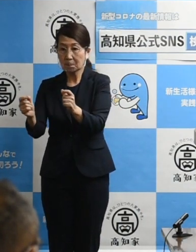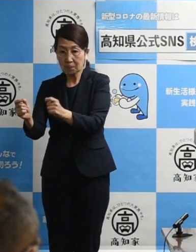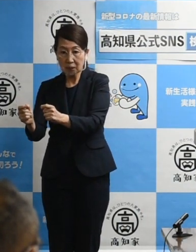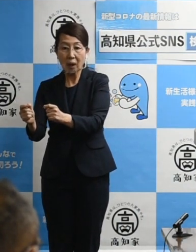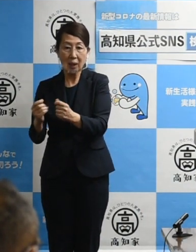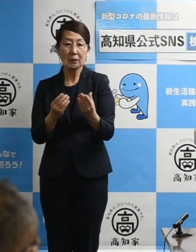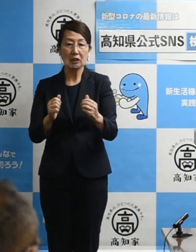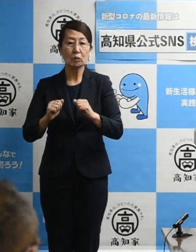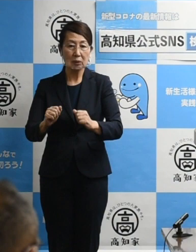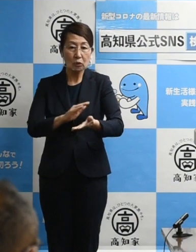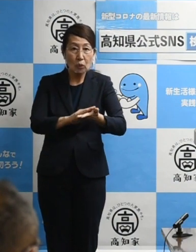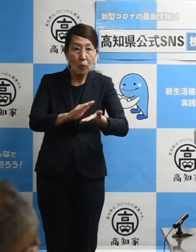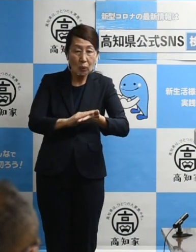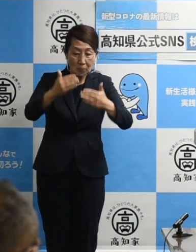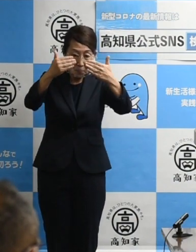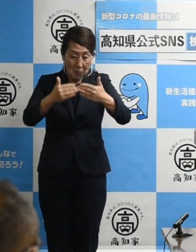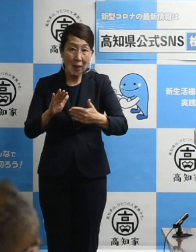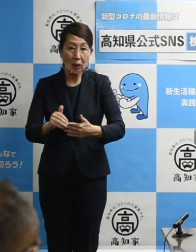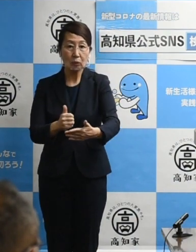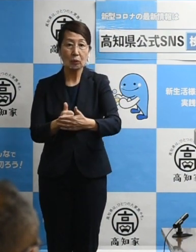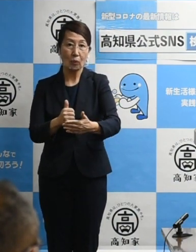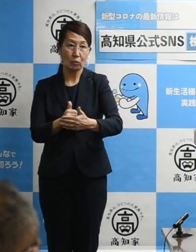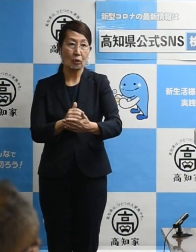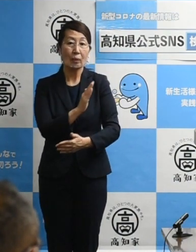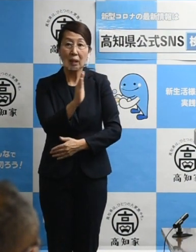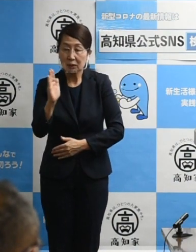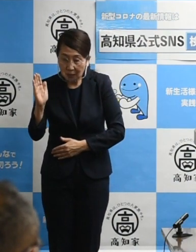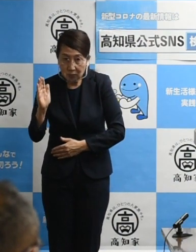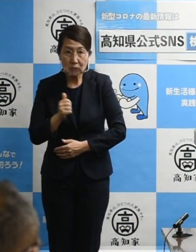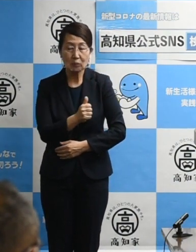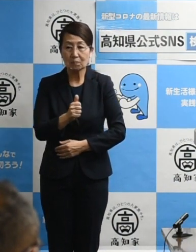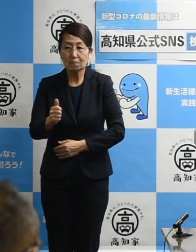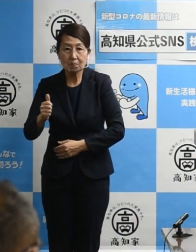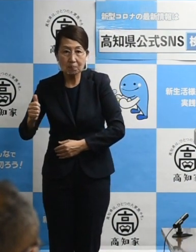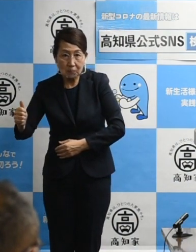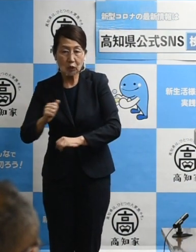インの遵守について協力いただけるようにお願いして回るというような取り組み